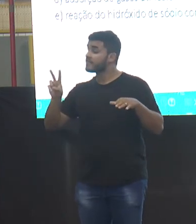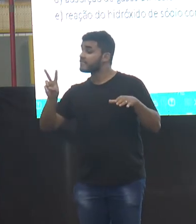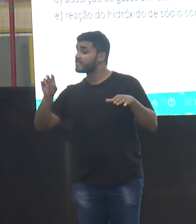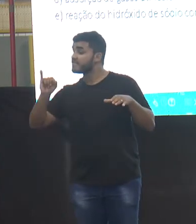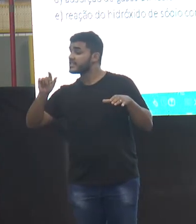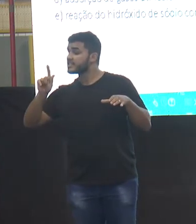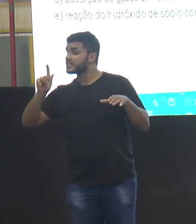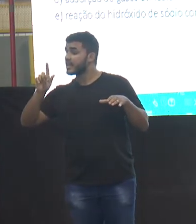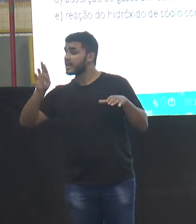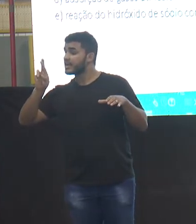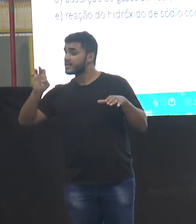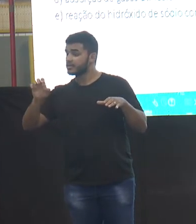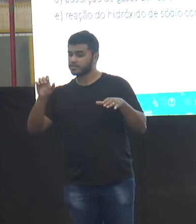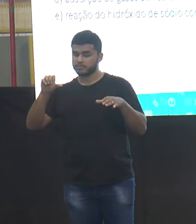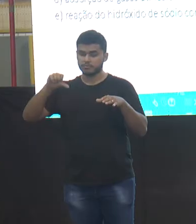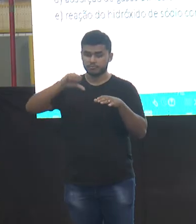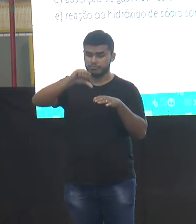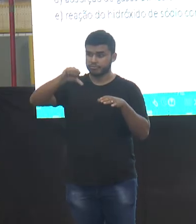água não é base, ela é o quê?